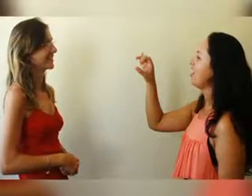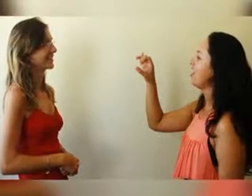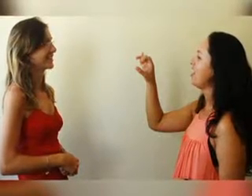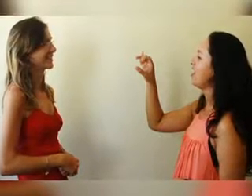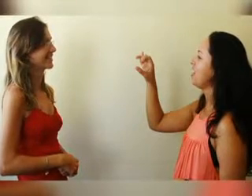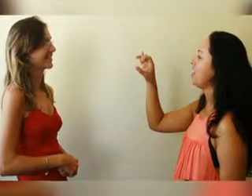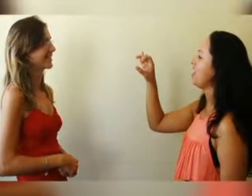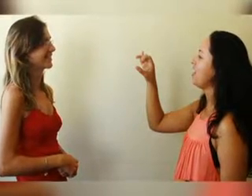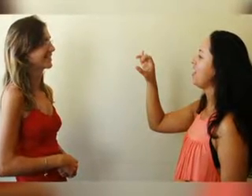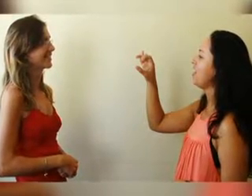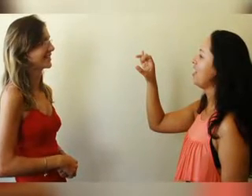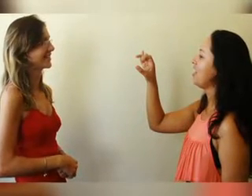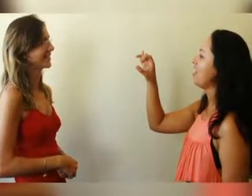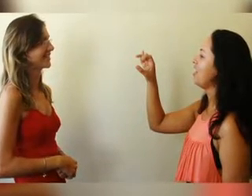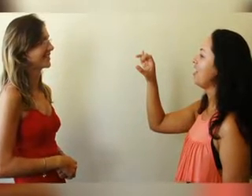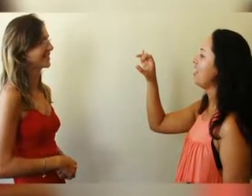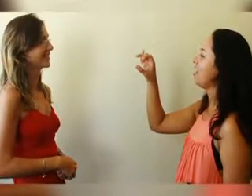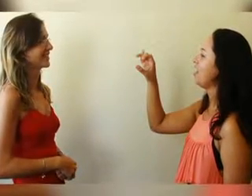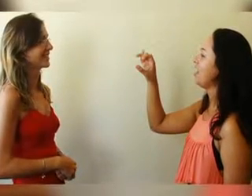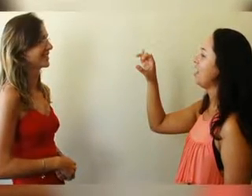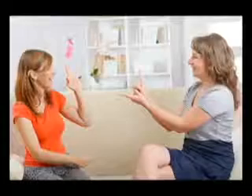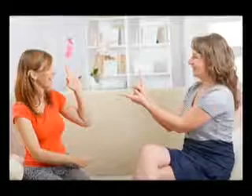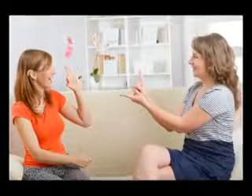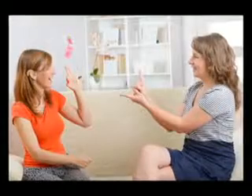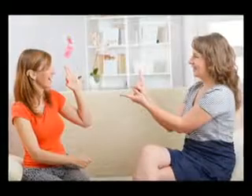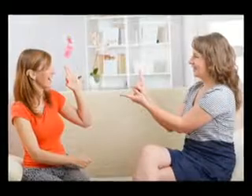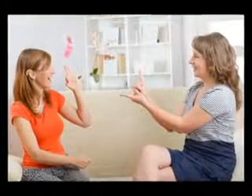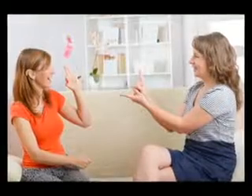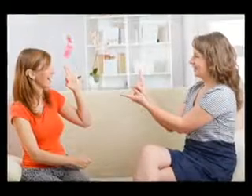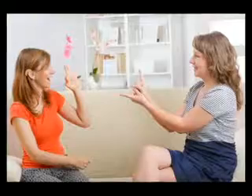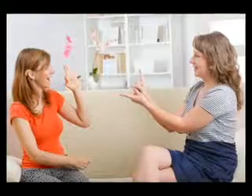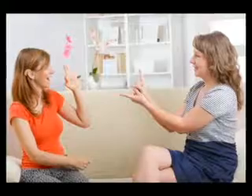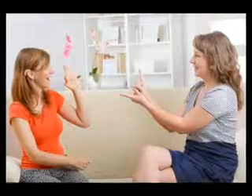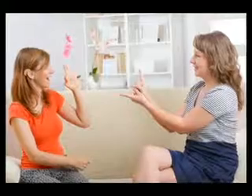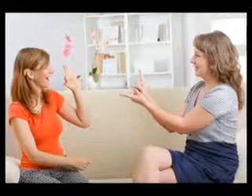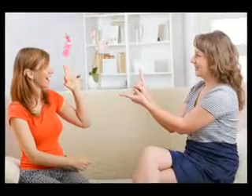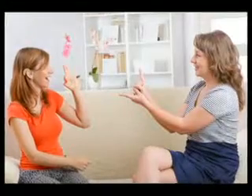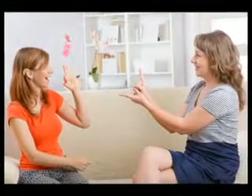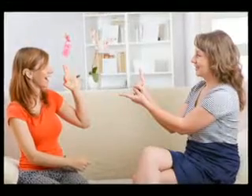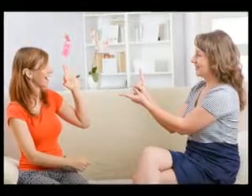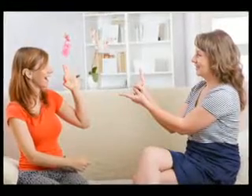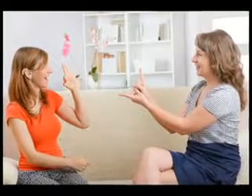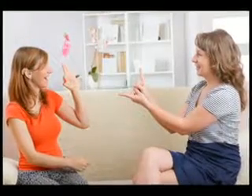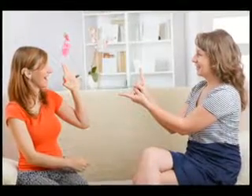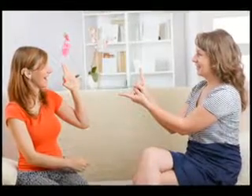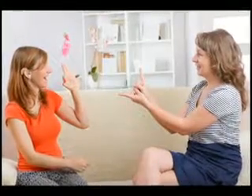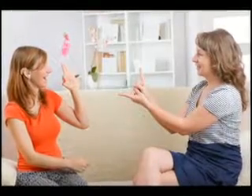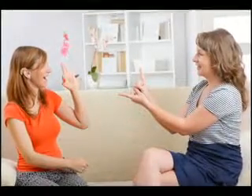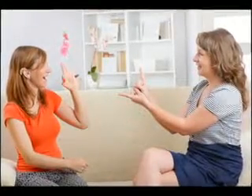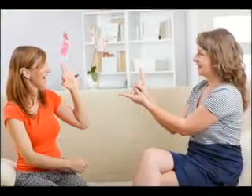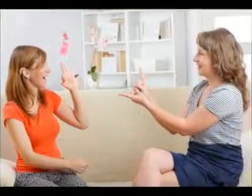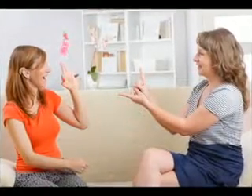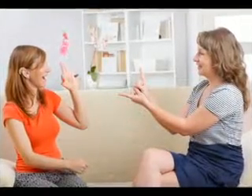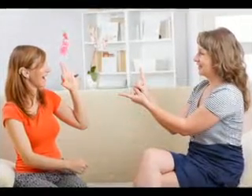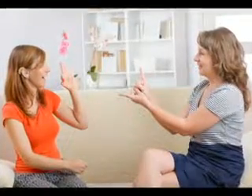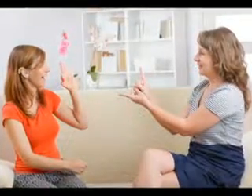nada. Imagine a vida de um surdo que eles não escutam, eles não se adentram na nossa sociedade. Então, uma vez que você sabe alguma coisa e se comunica, você